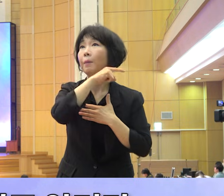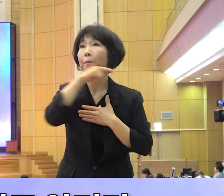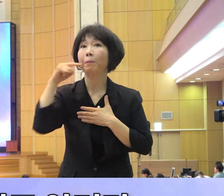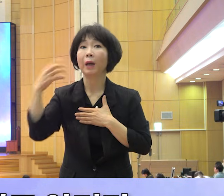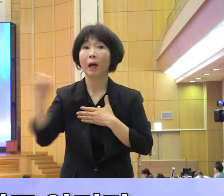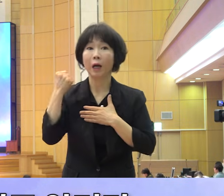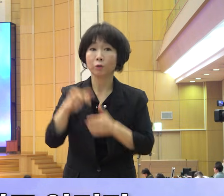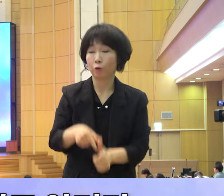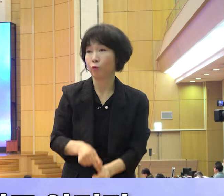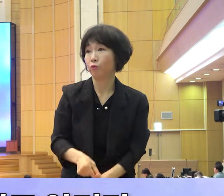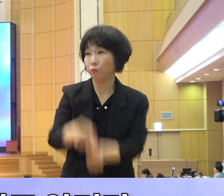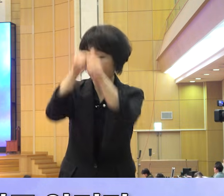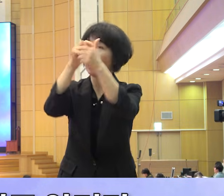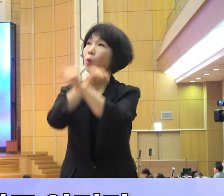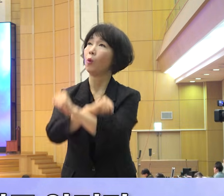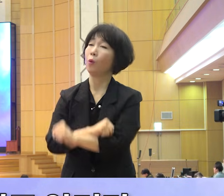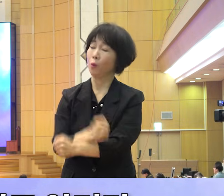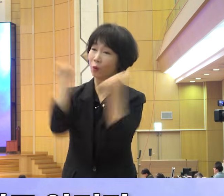그 피로